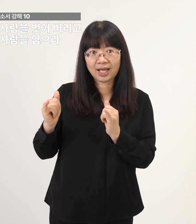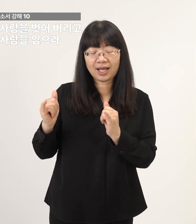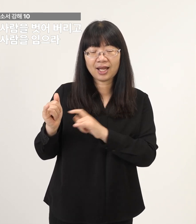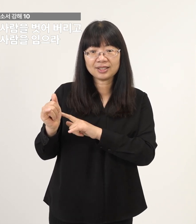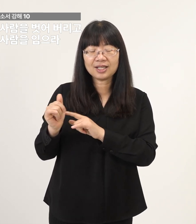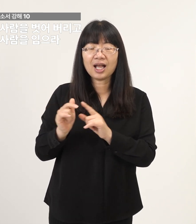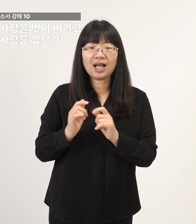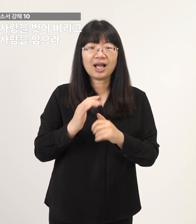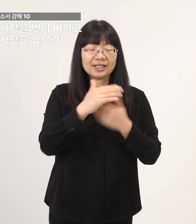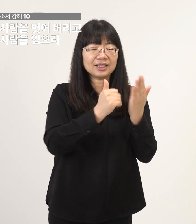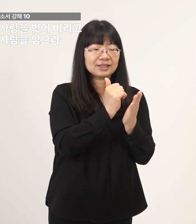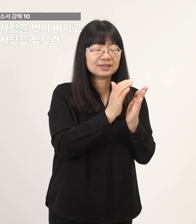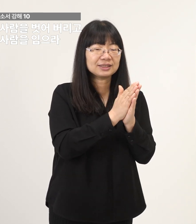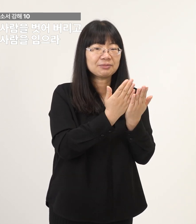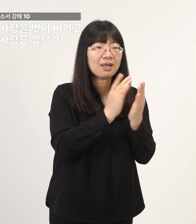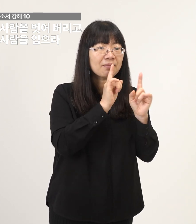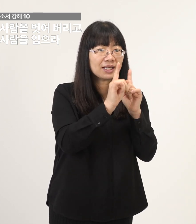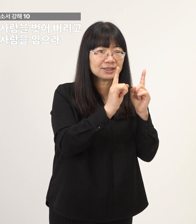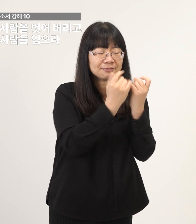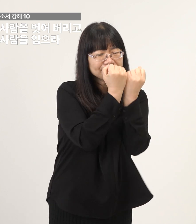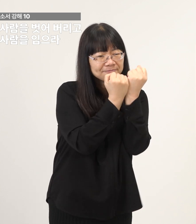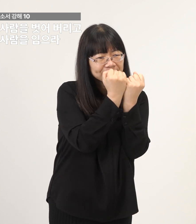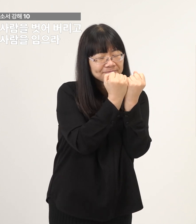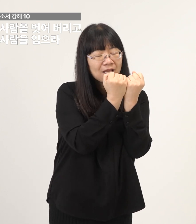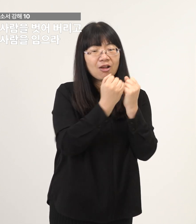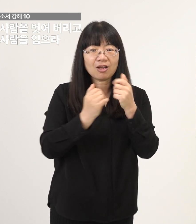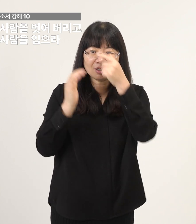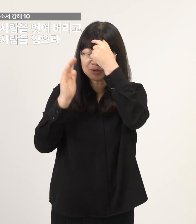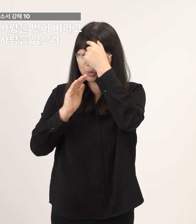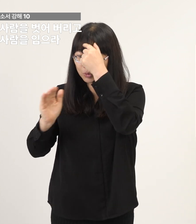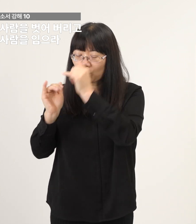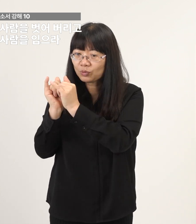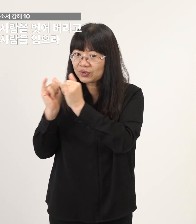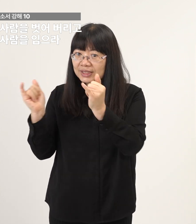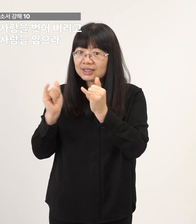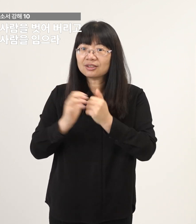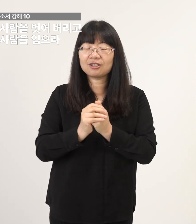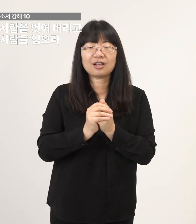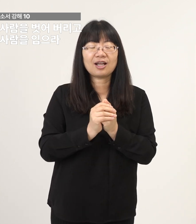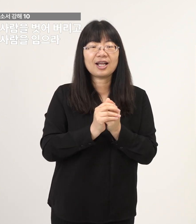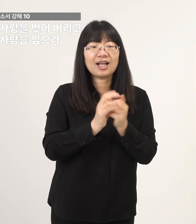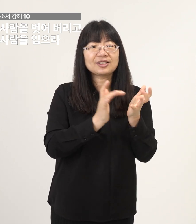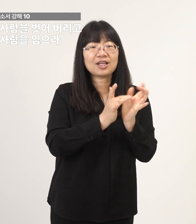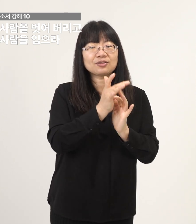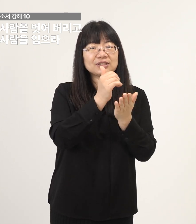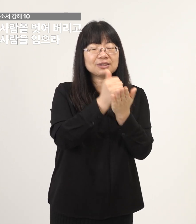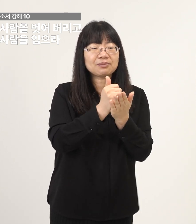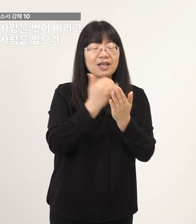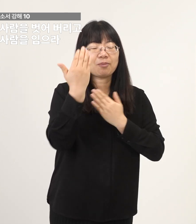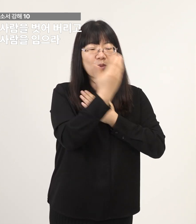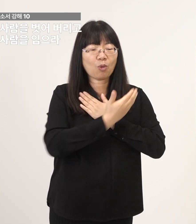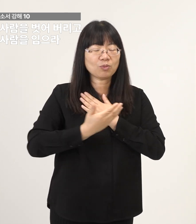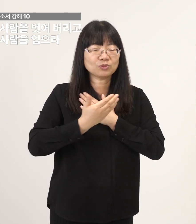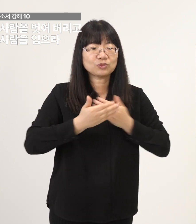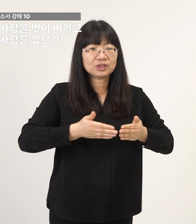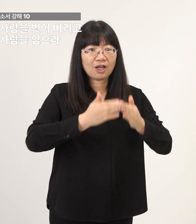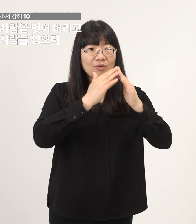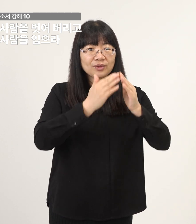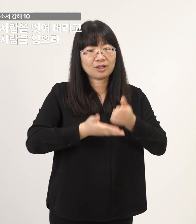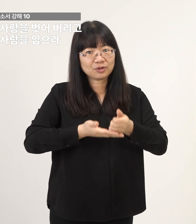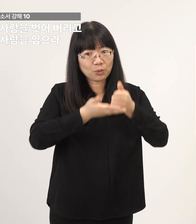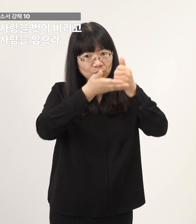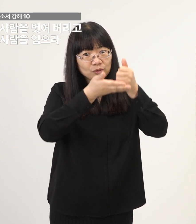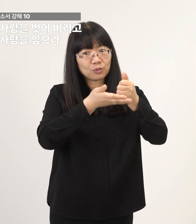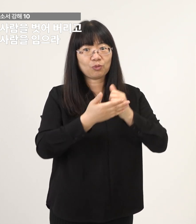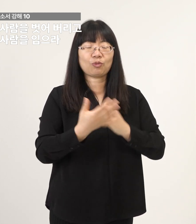말씀을 풀어서 성도들을 그리스도의 몸으로 세우는데 섬기도록 되어 있습니다. 그렇게